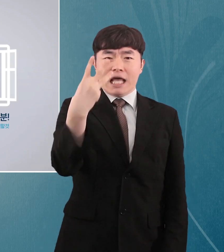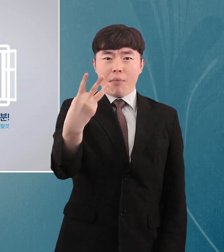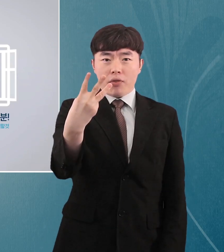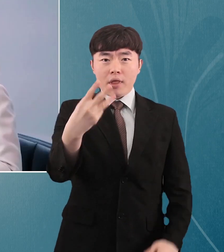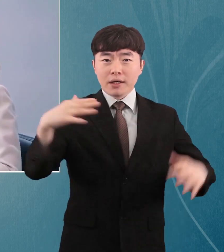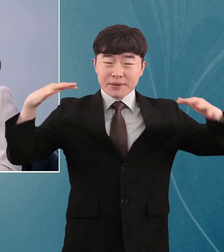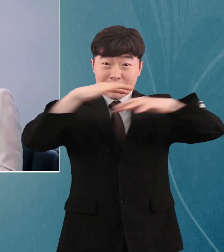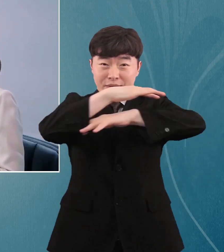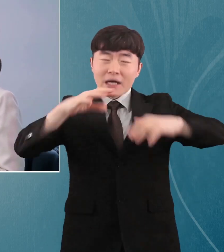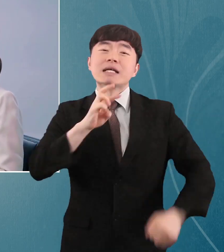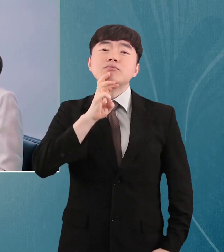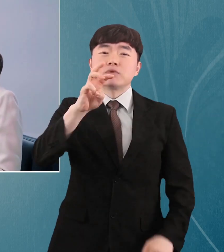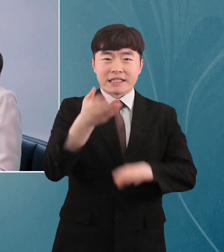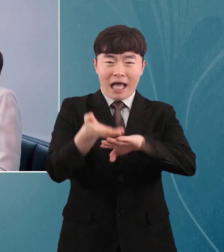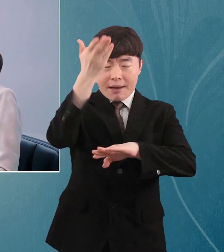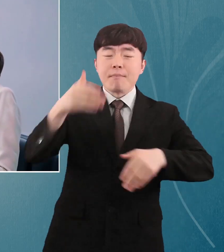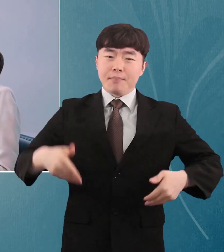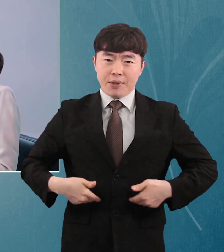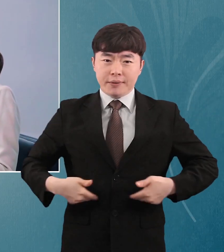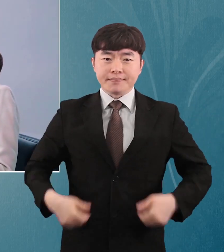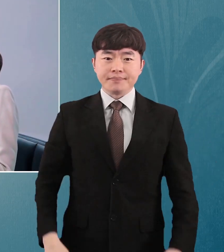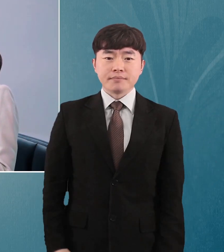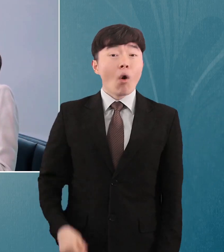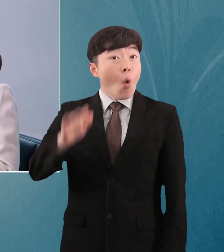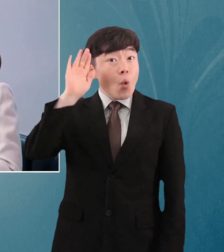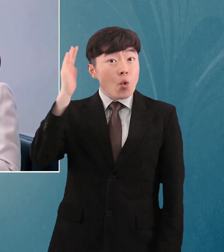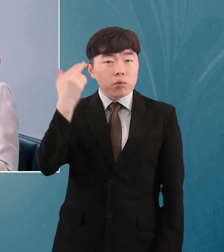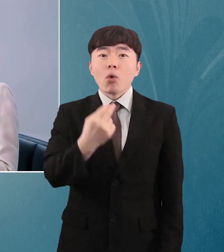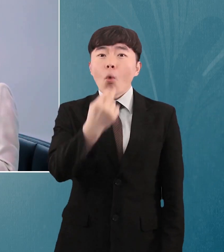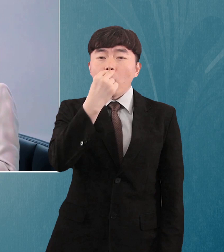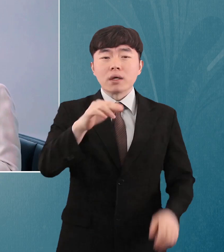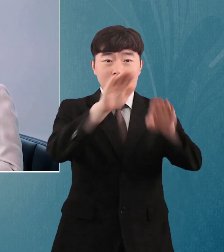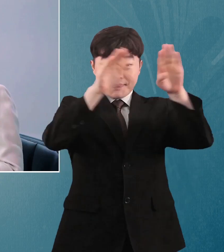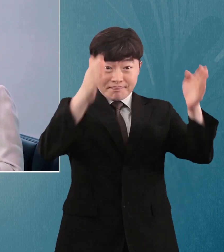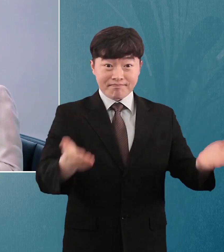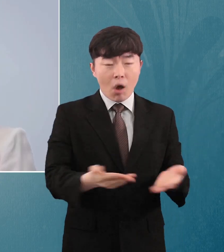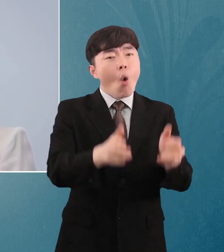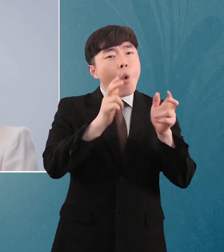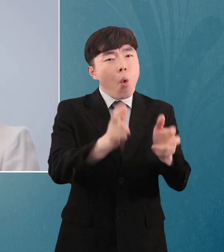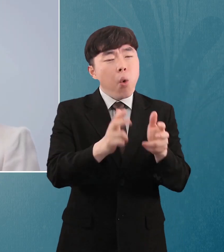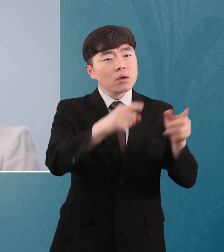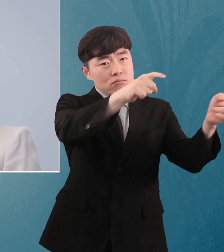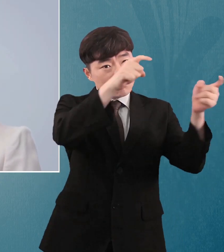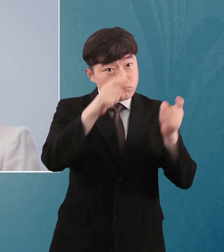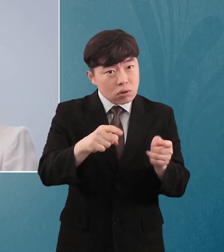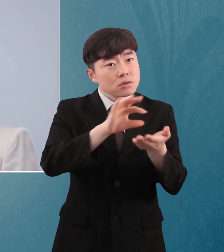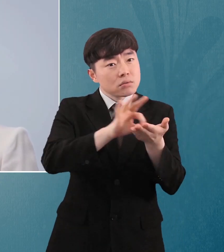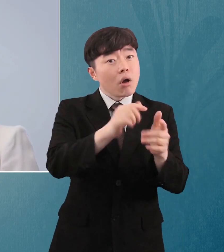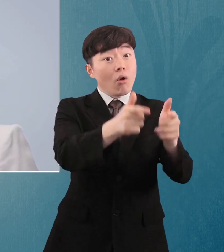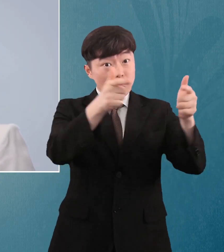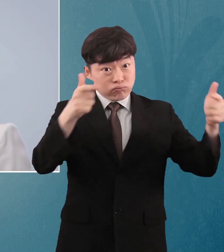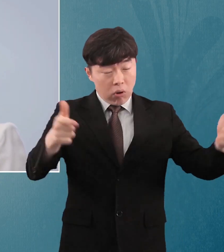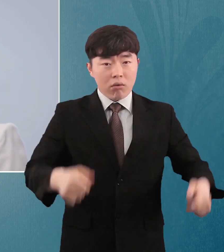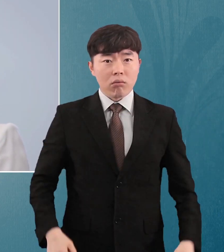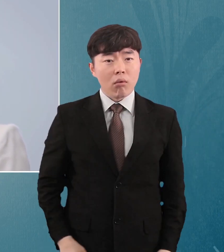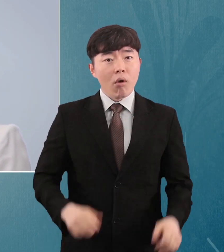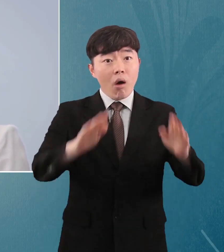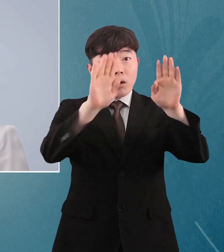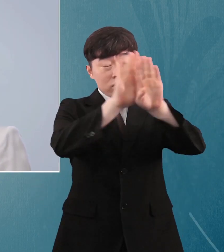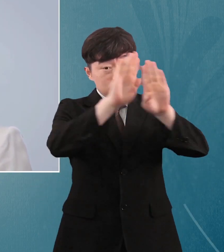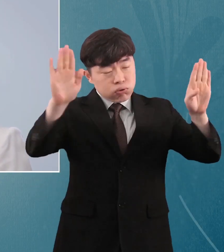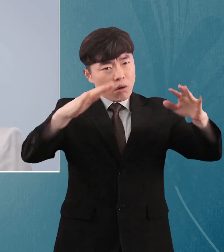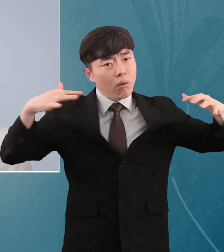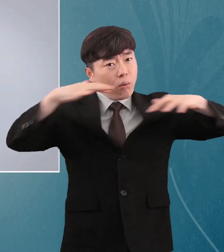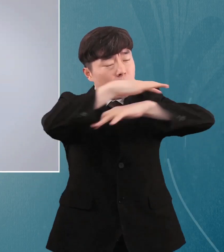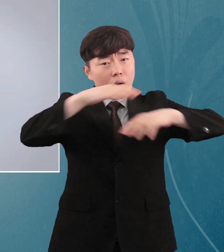것이 좋습니다. 그래서 최근에는 이 공기청정기를 사용하는 가정이 많은데 이럴 경우에는 자연 환기가 따로